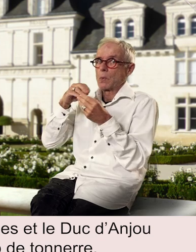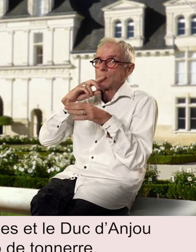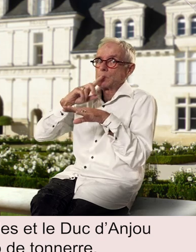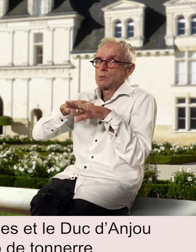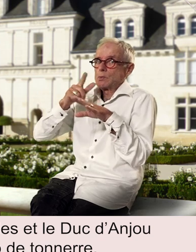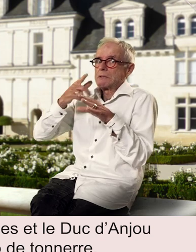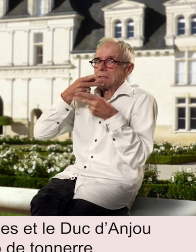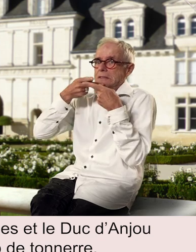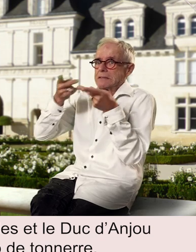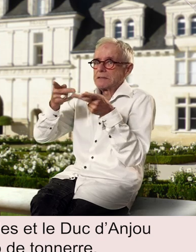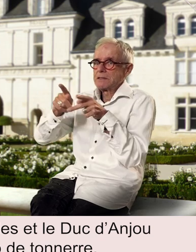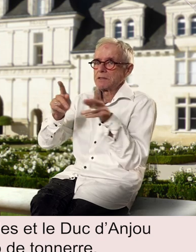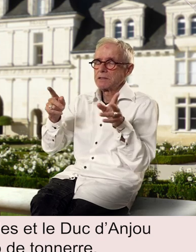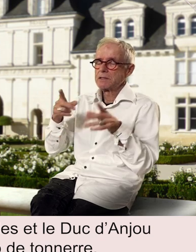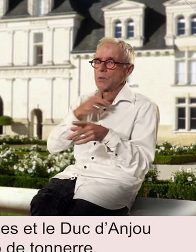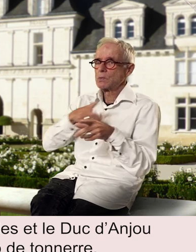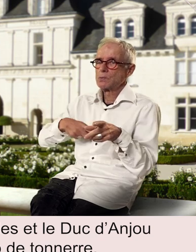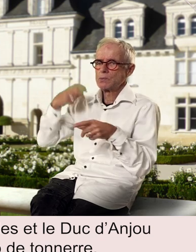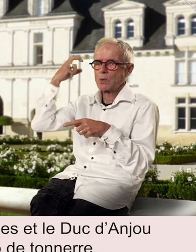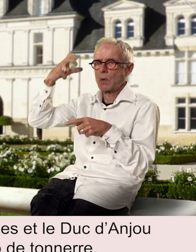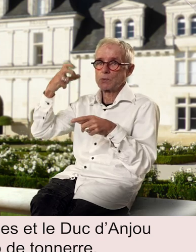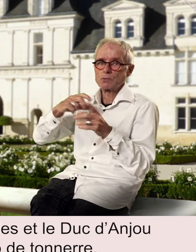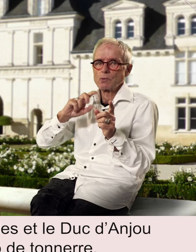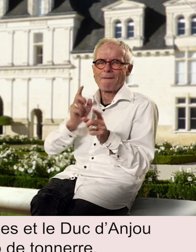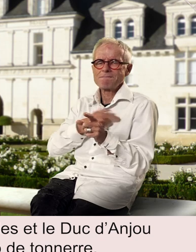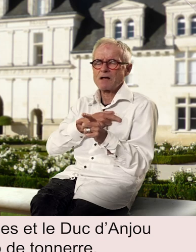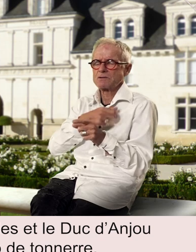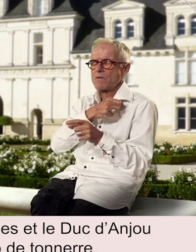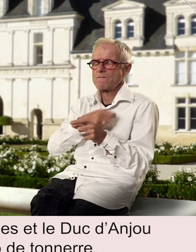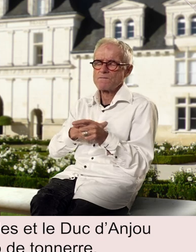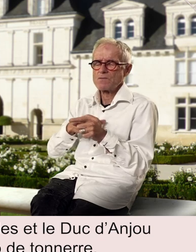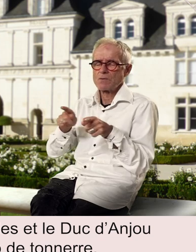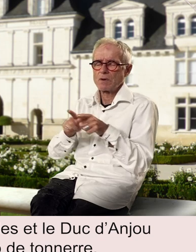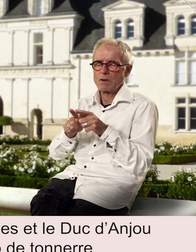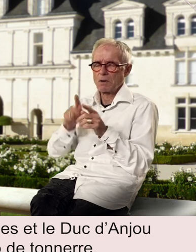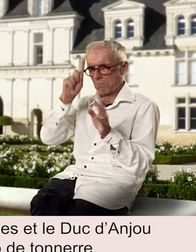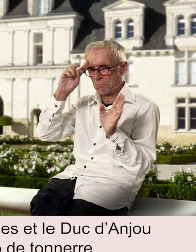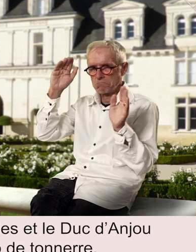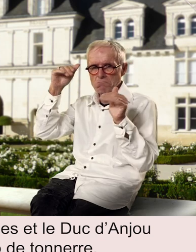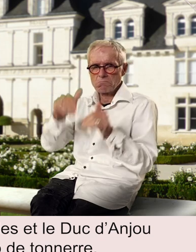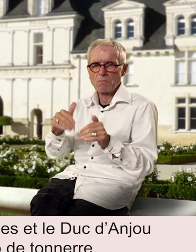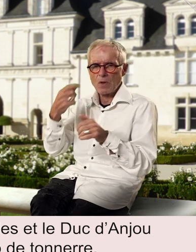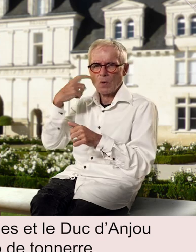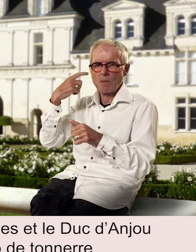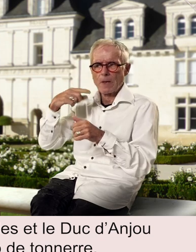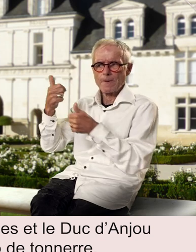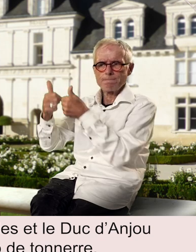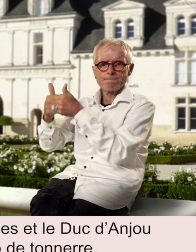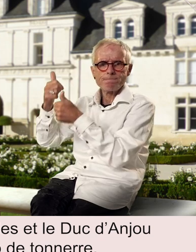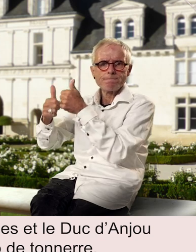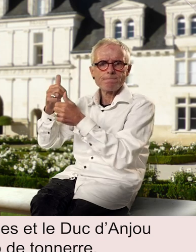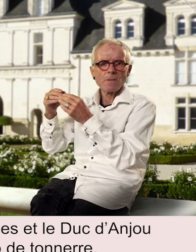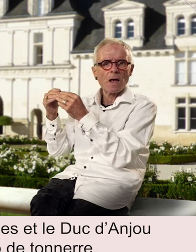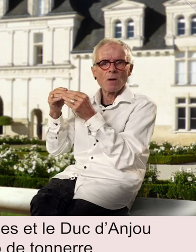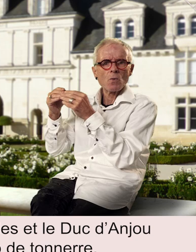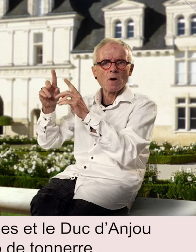et le duc d'Anjou en demeura accablé comme d'un coup de tonnerre. Il vit dans ce moment qu'il avait un rival aimé.